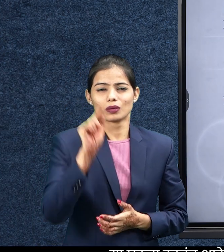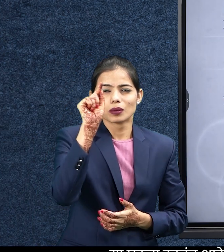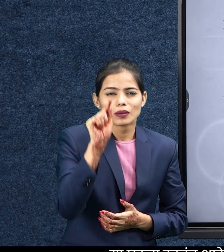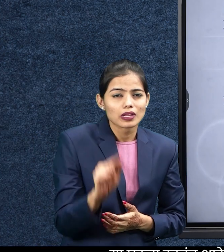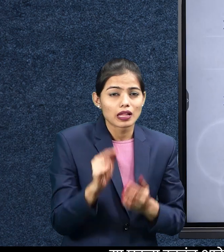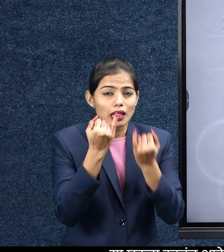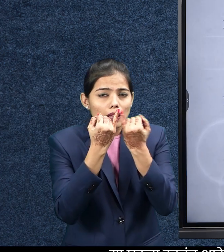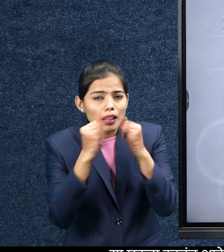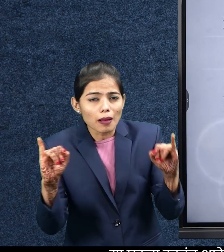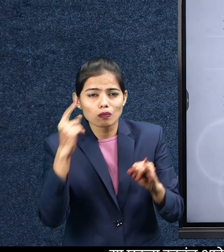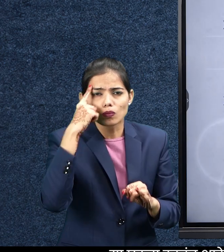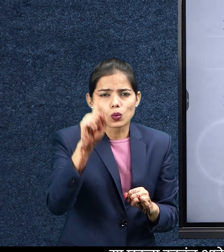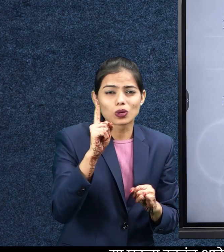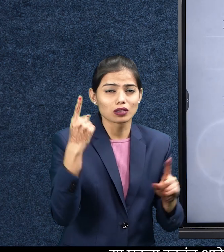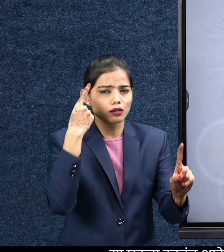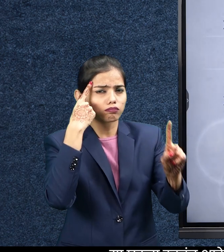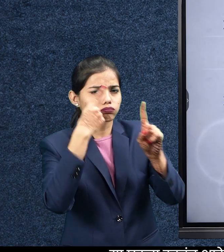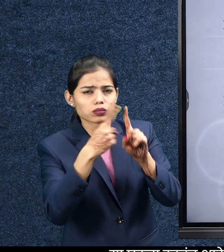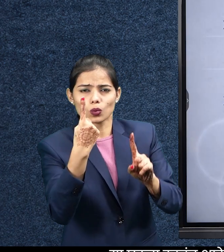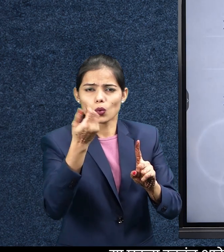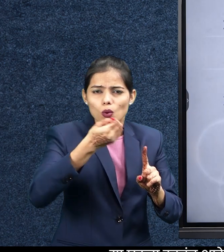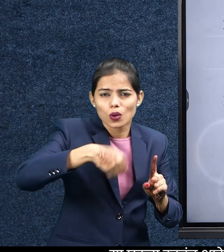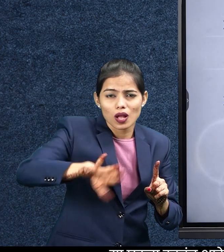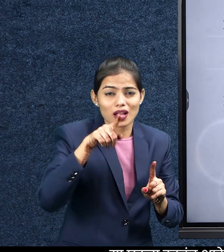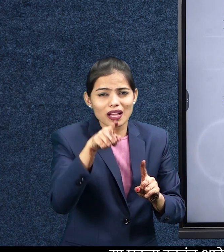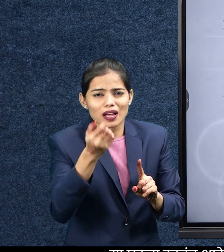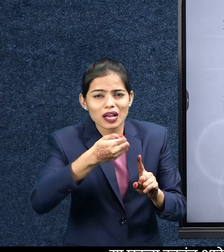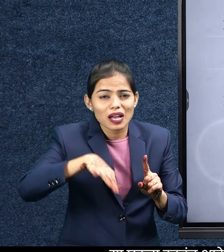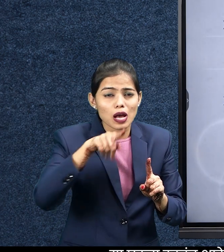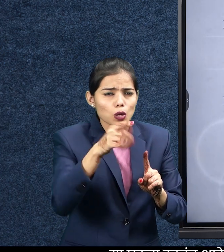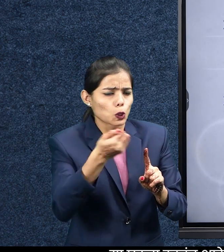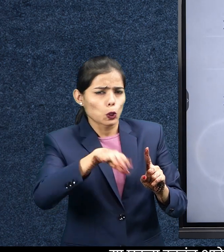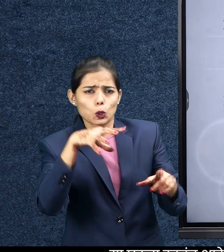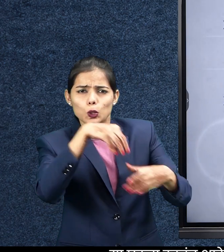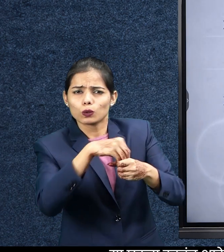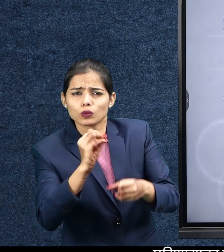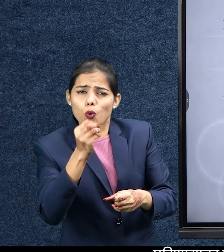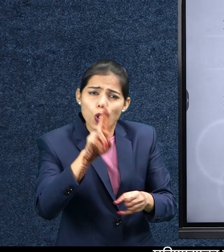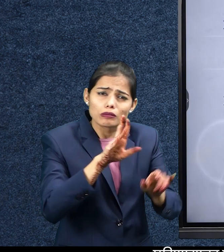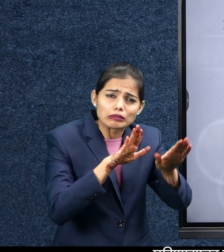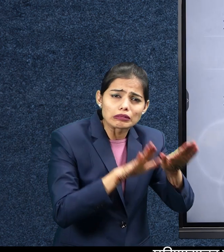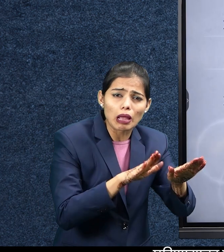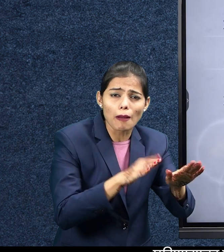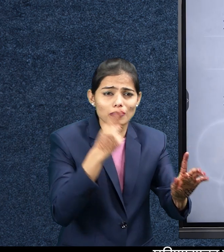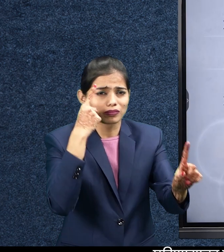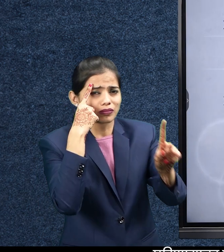या घटना स्वतंत्र आहेत कारण एका डायरोलचा परिणाम दुसऱ्या डायरोलच्या परिणामावर प्रभाव टाकू शकत